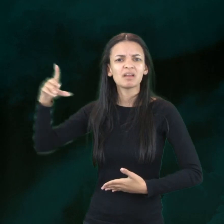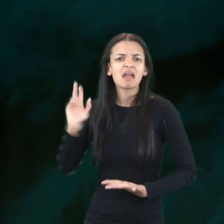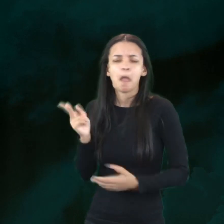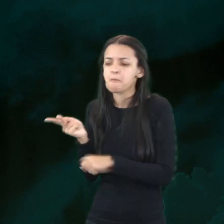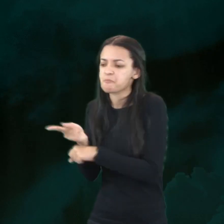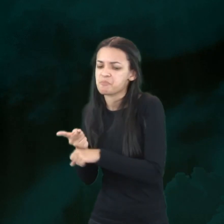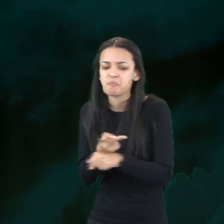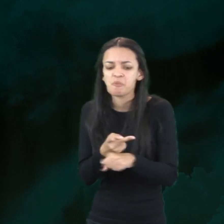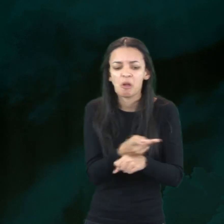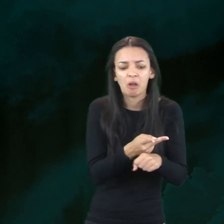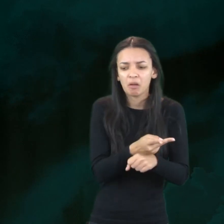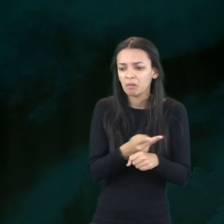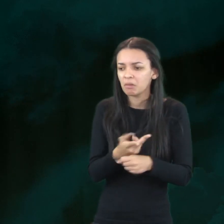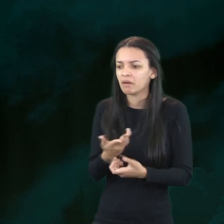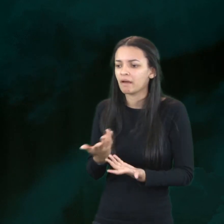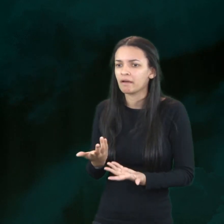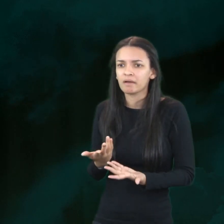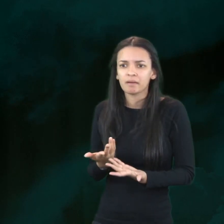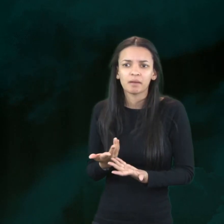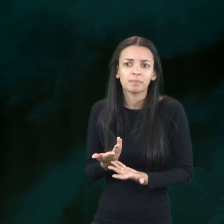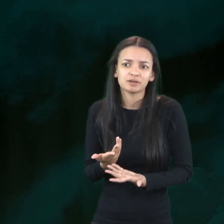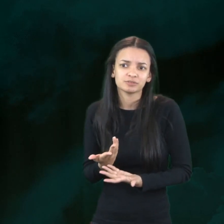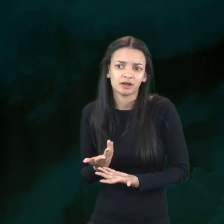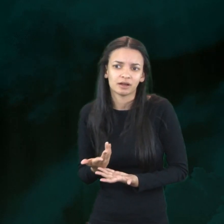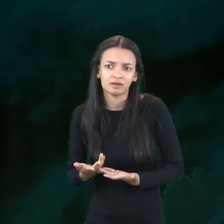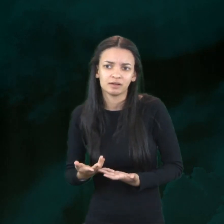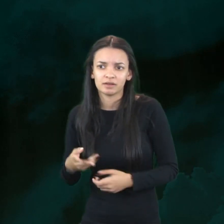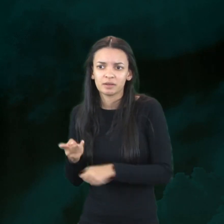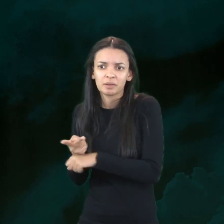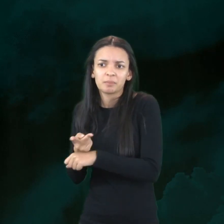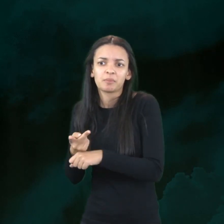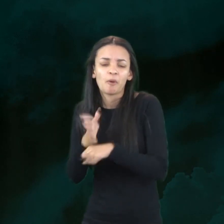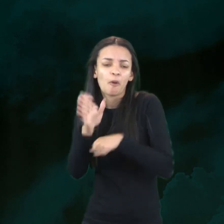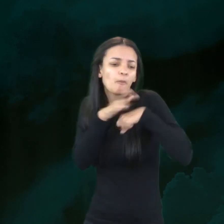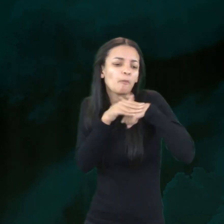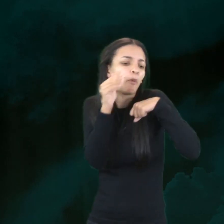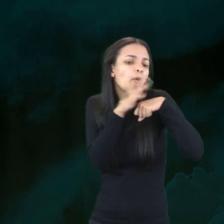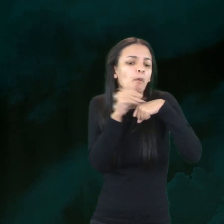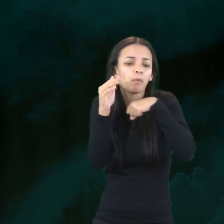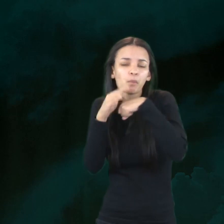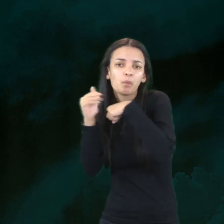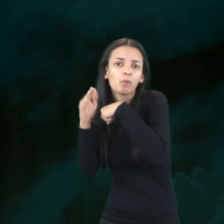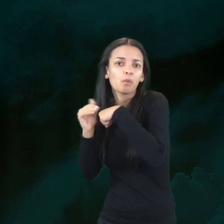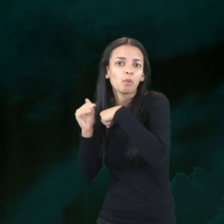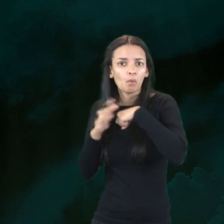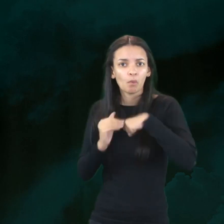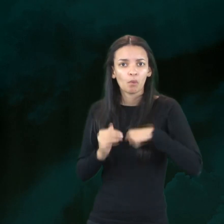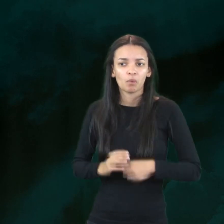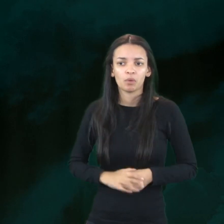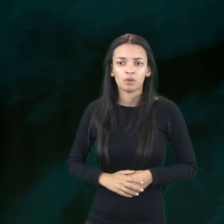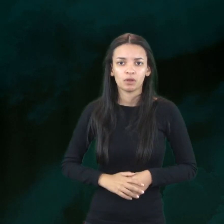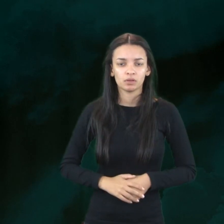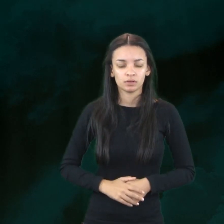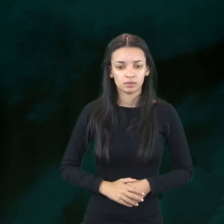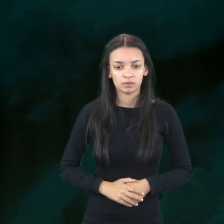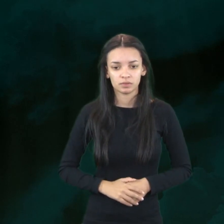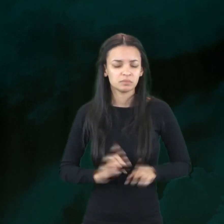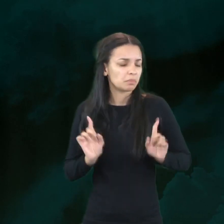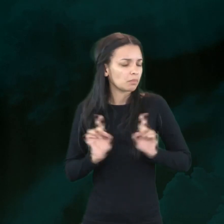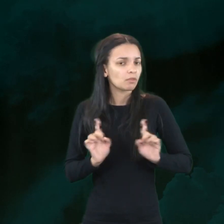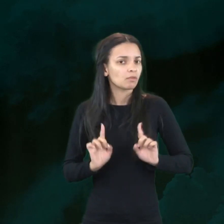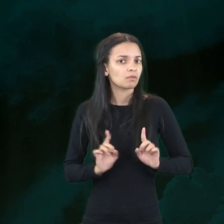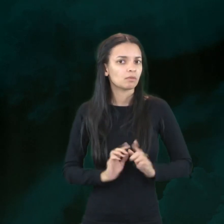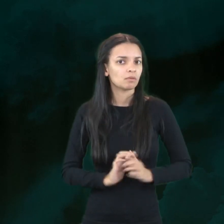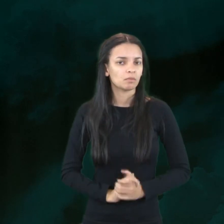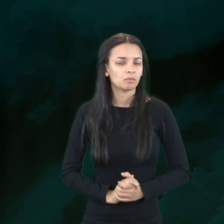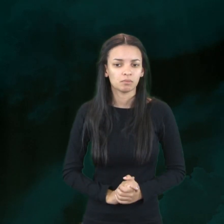o quê? Bajular vocês. Nós não estamos aqui para agradar homens, né? Deus disto é testemunha.